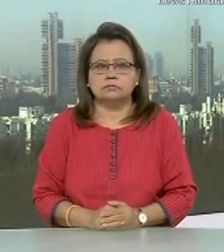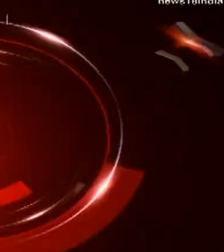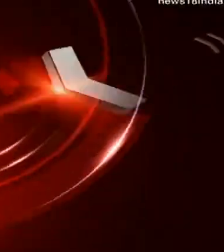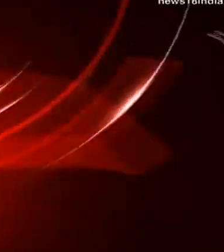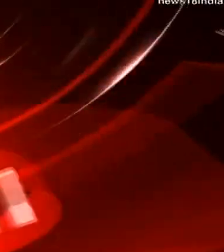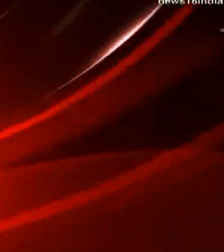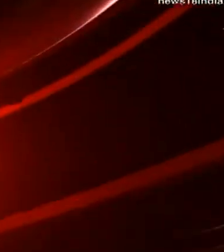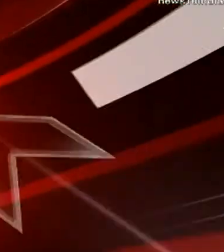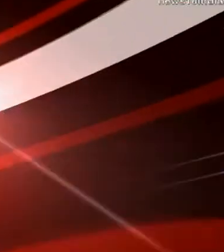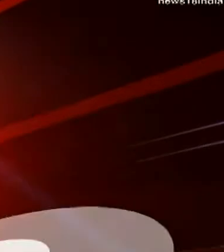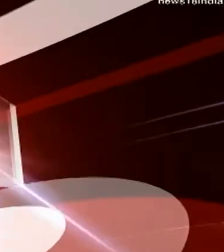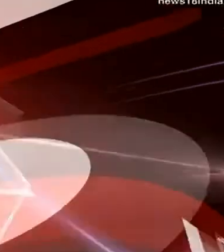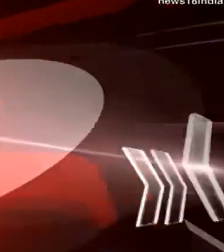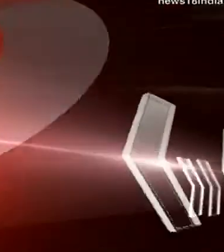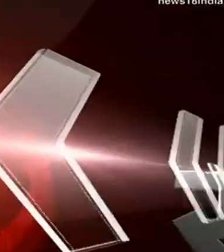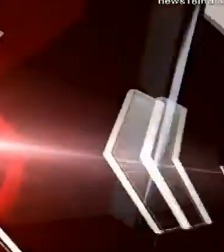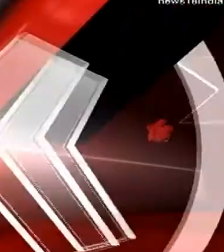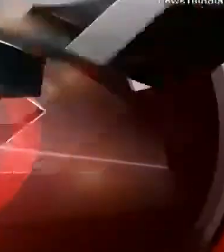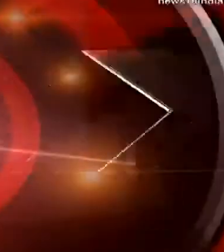कर दो